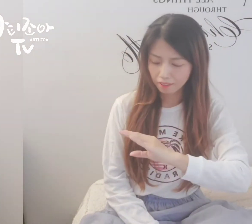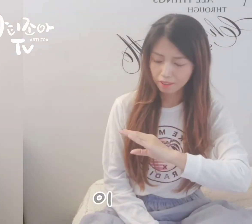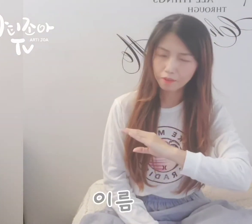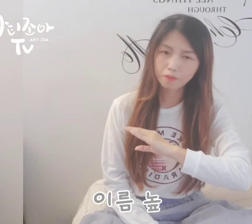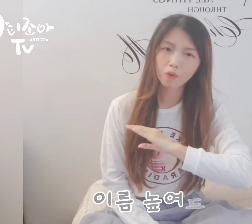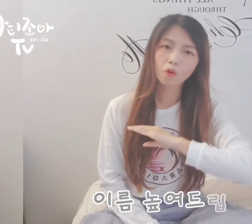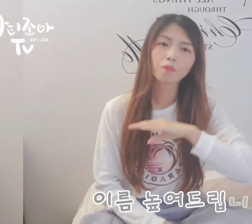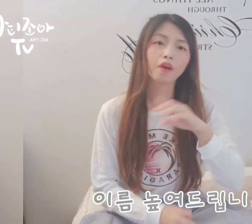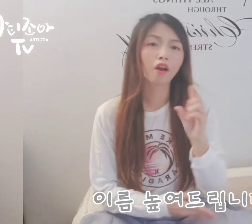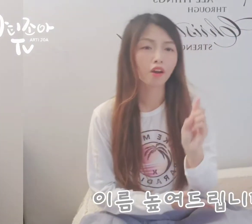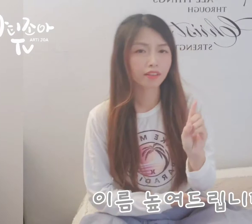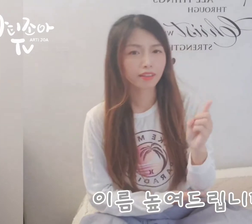이름